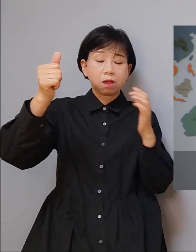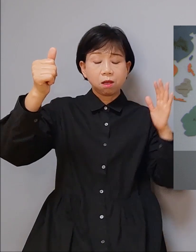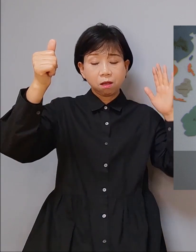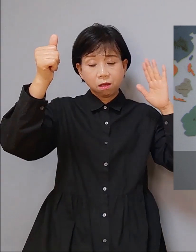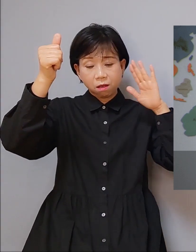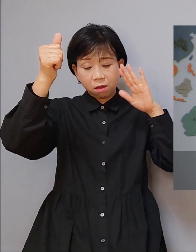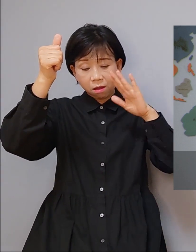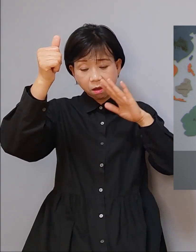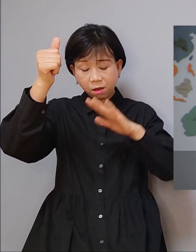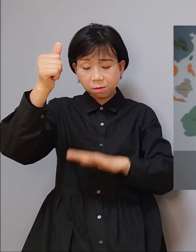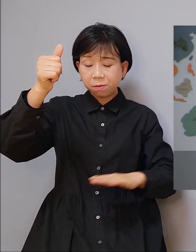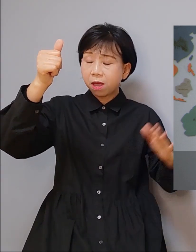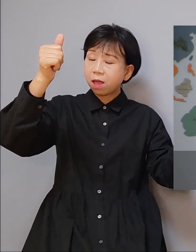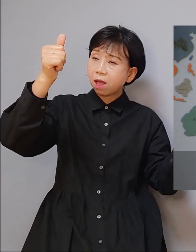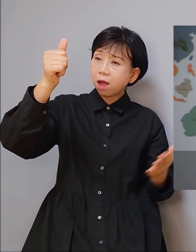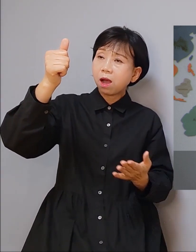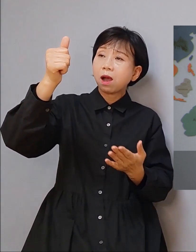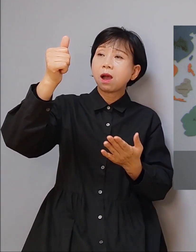주님을